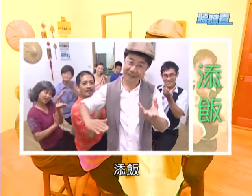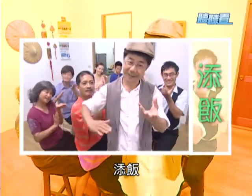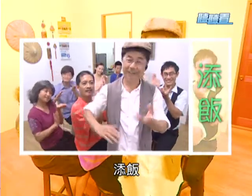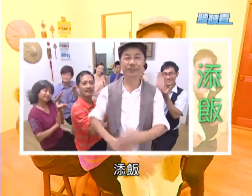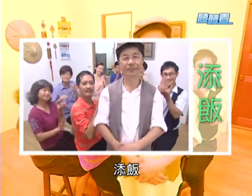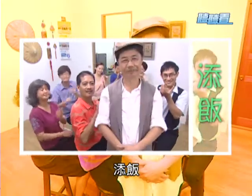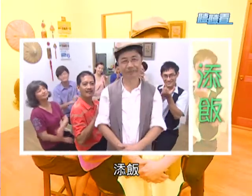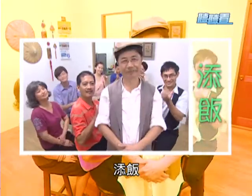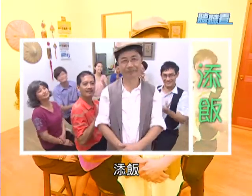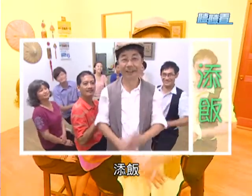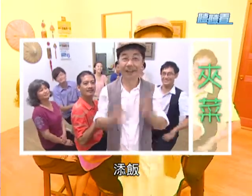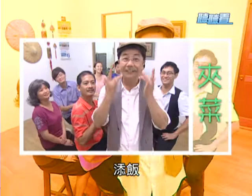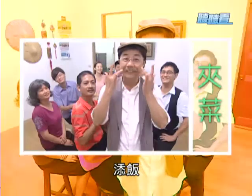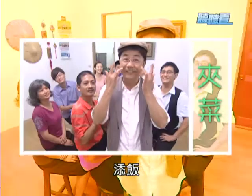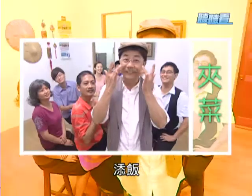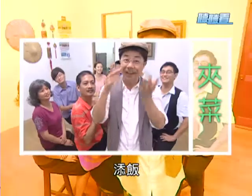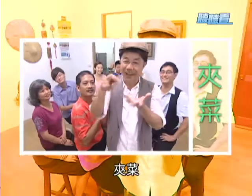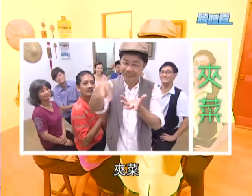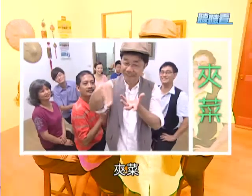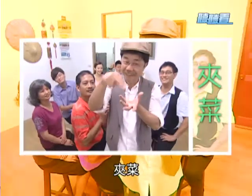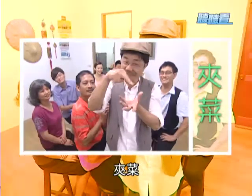饭。 夹菜，